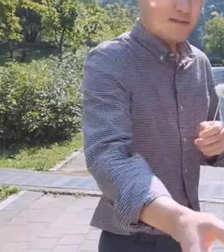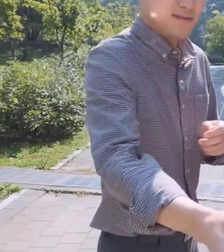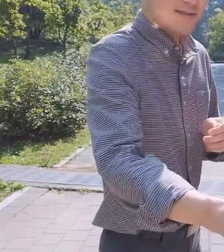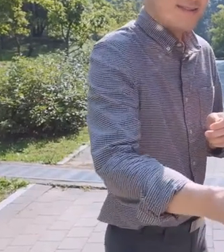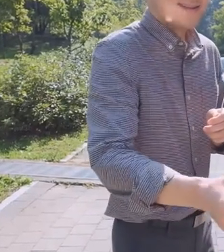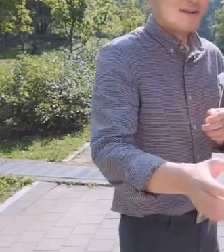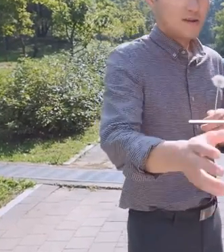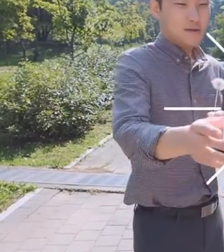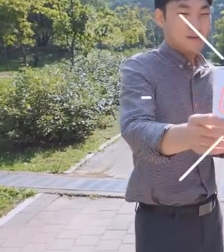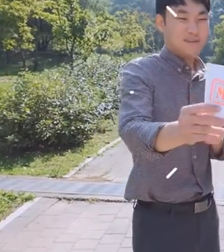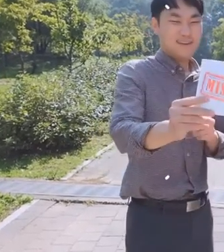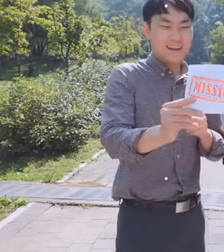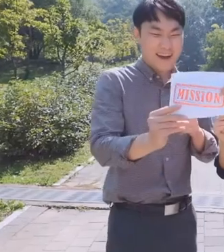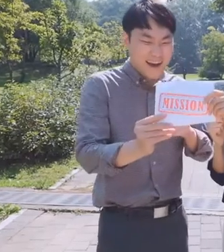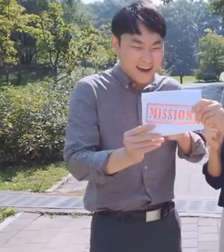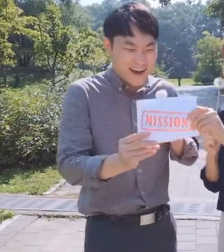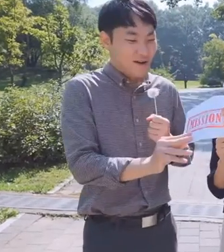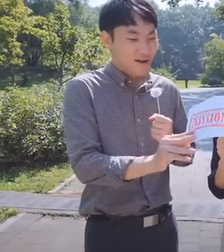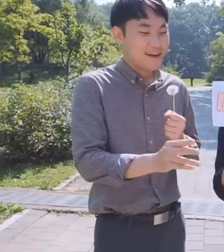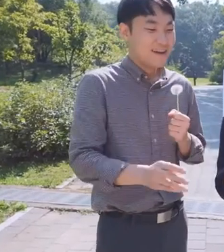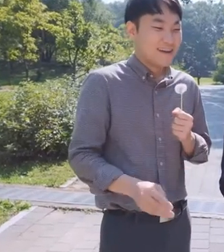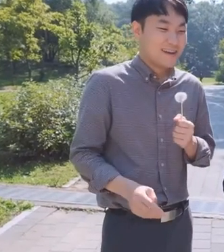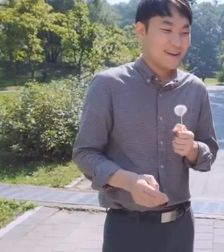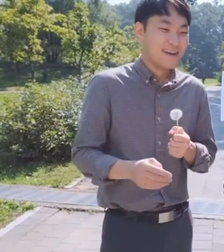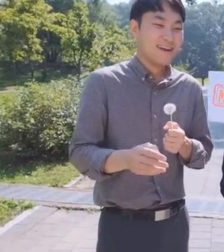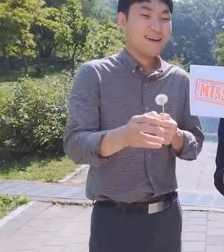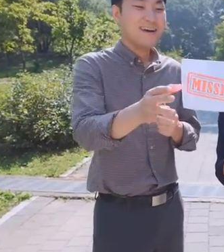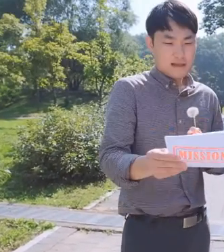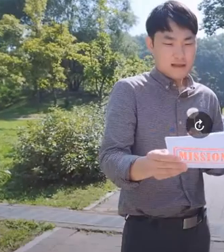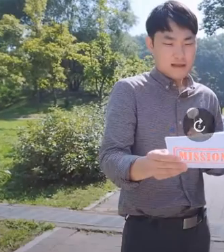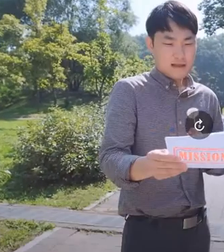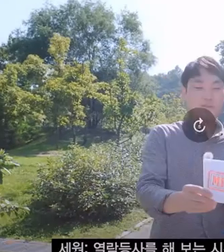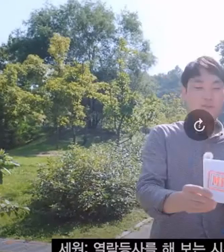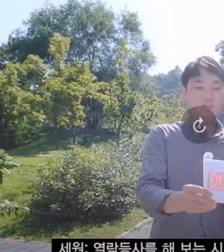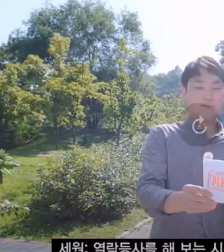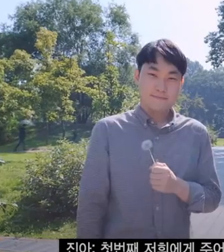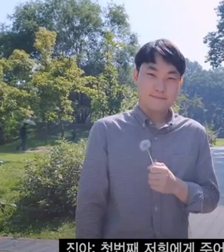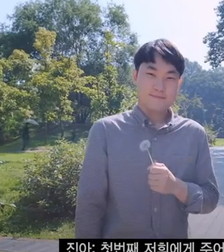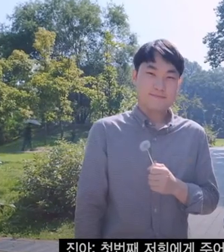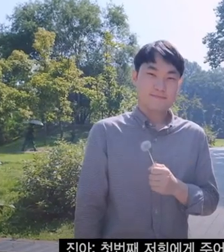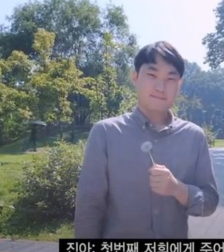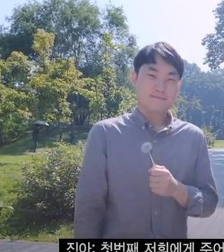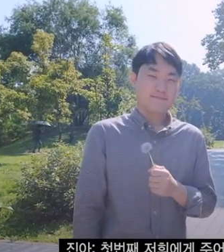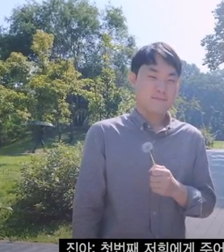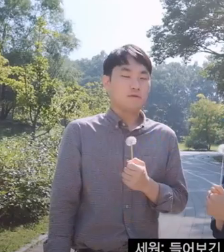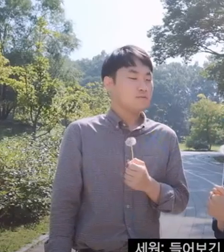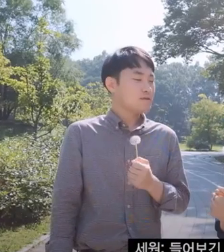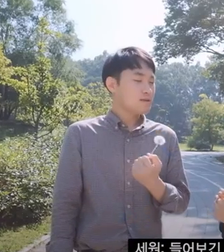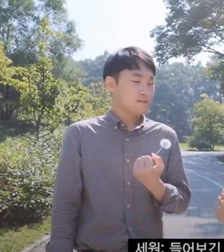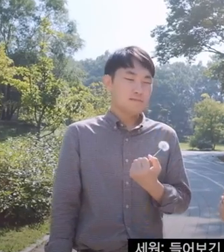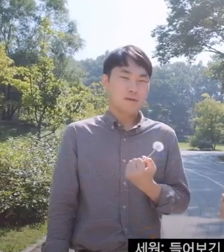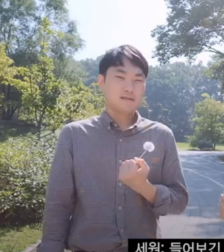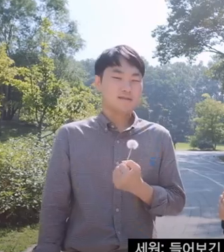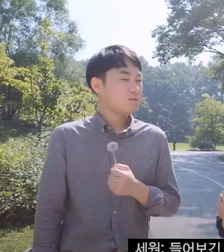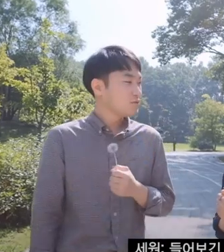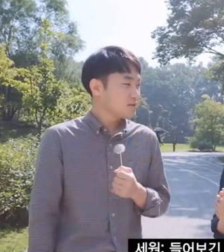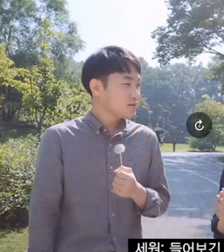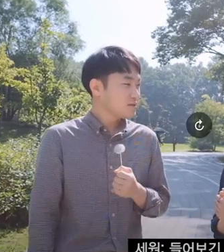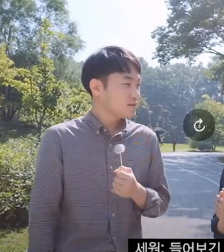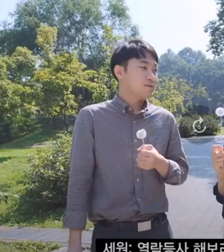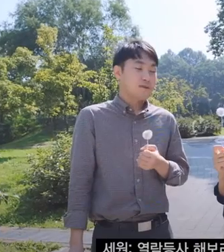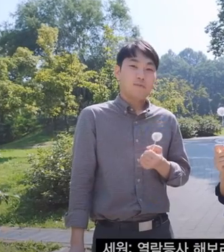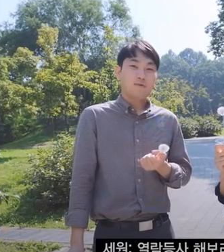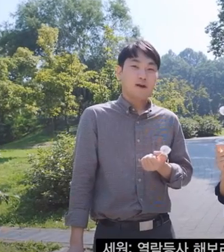오 미션 카드 이런 말씀 안 돼요. 미션 카드 멋있습니다. 열람 등사. 열람 등사를 많이